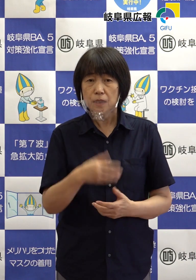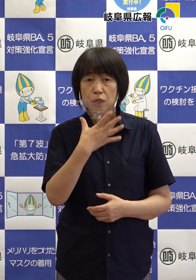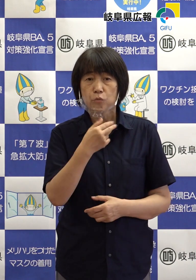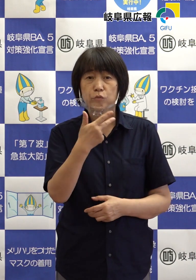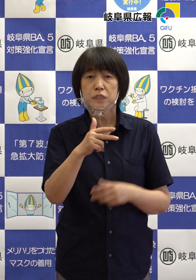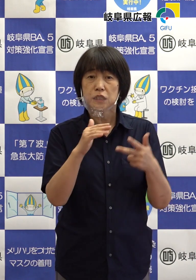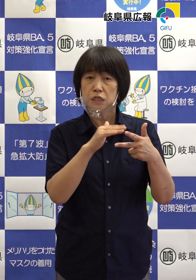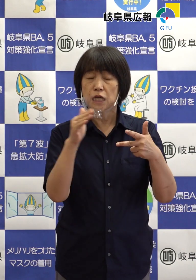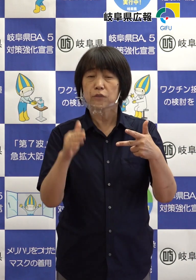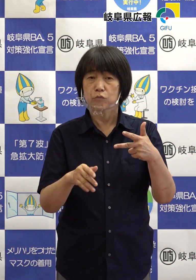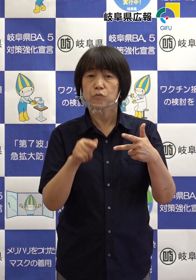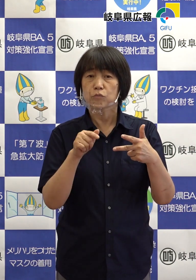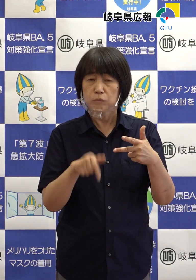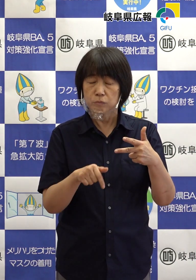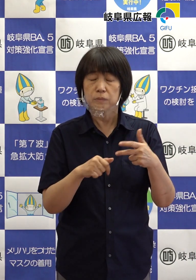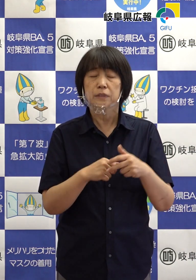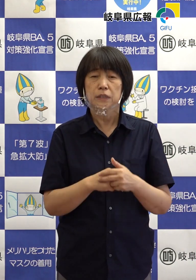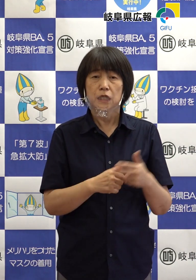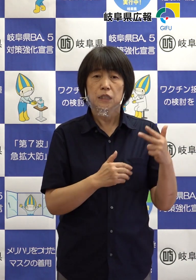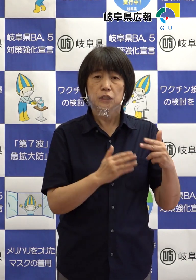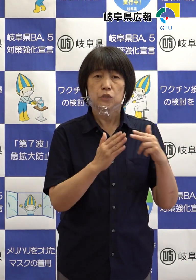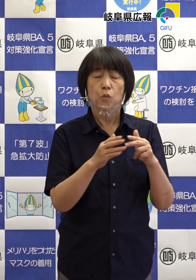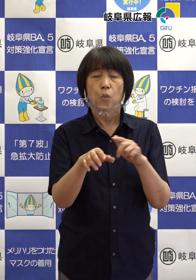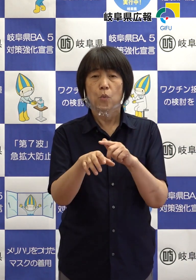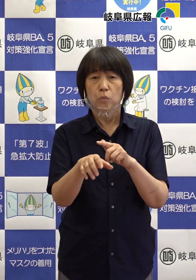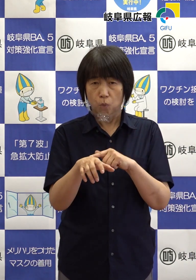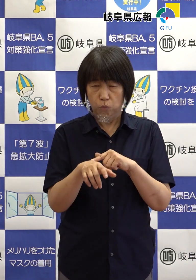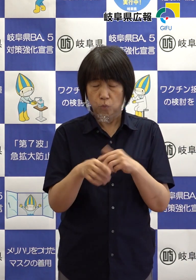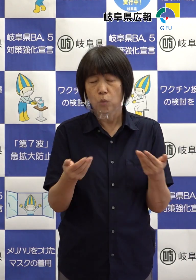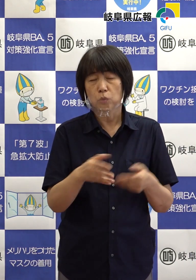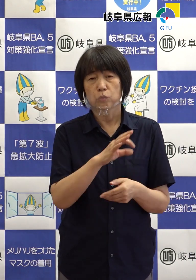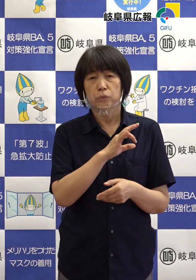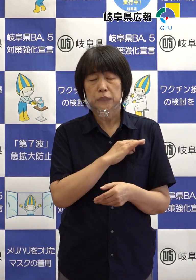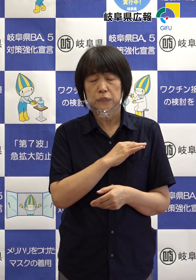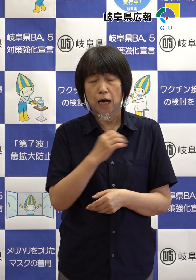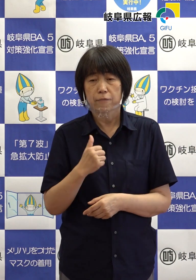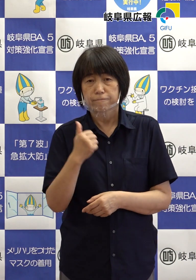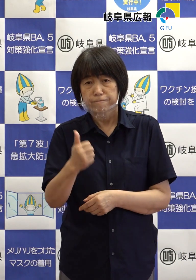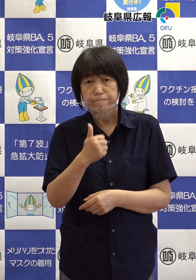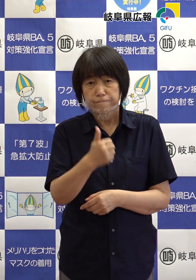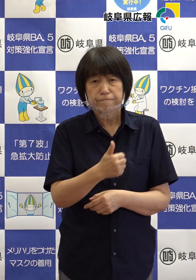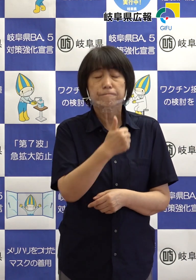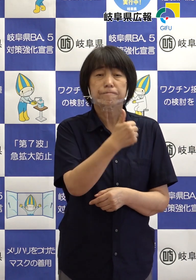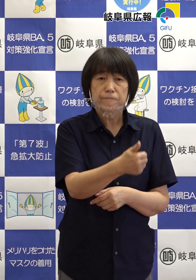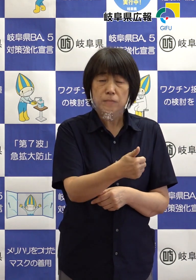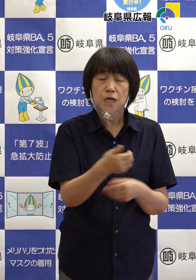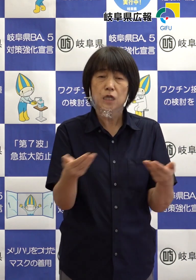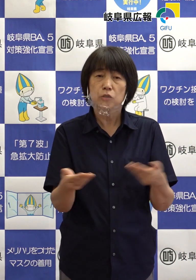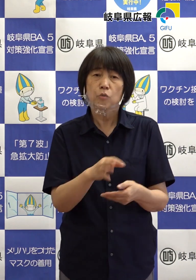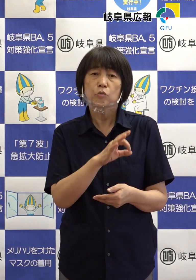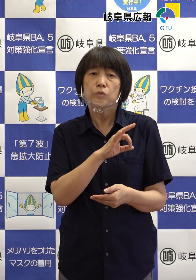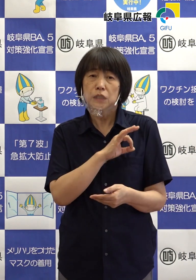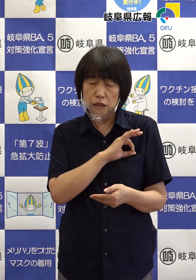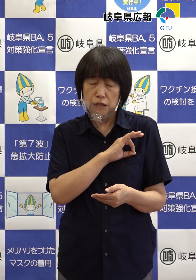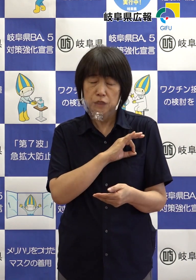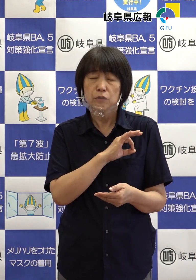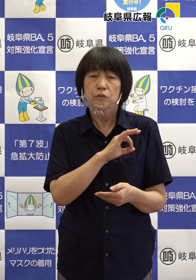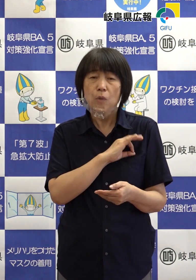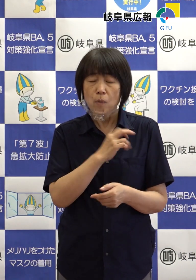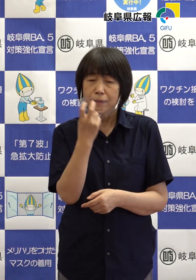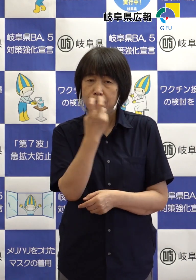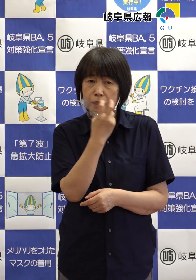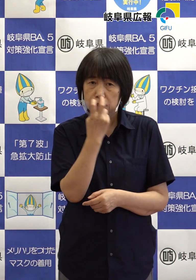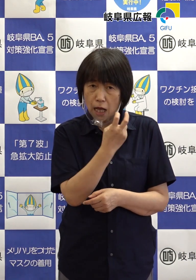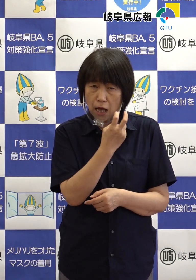にですね市町村の職員の方で巡回訪問していただいてまずは職員の予防的検査をですね徹底的に受けていただくと